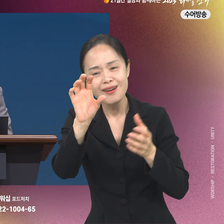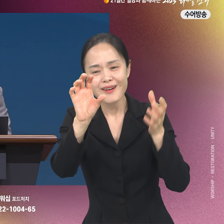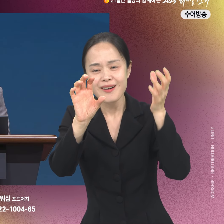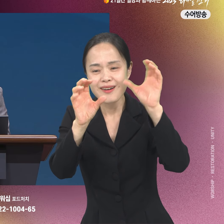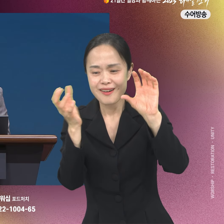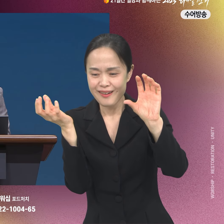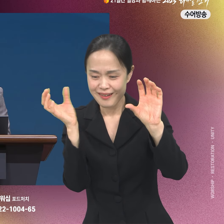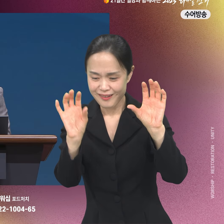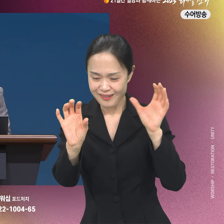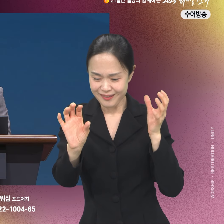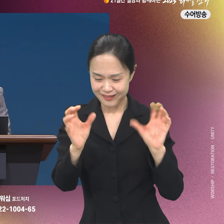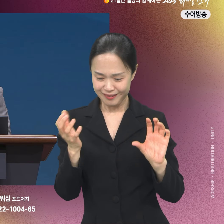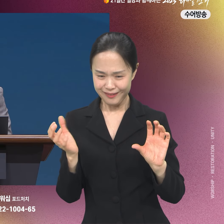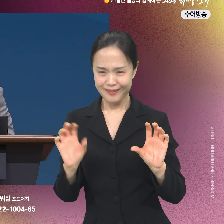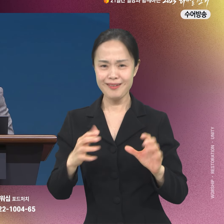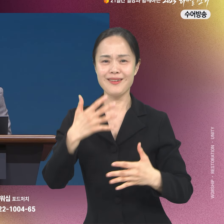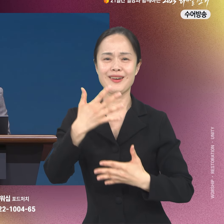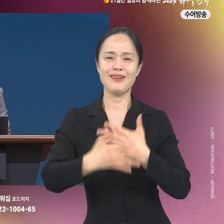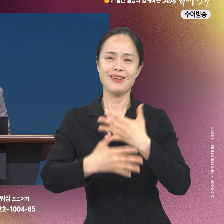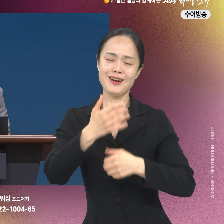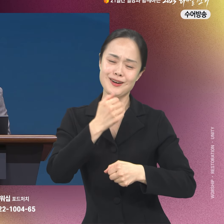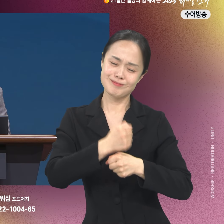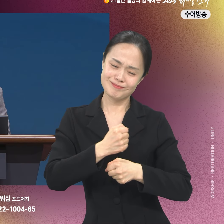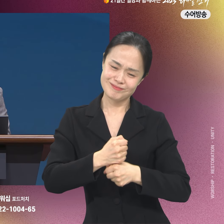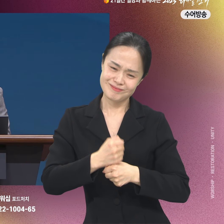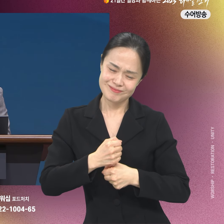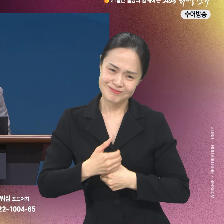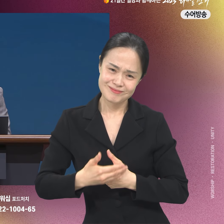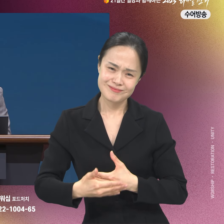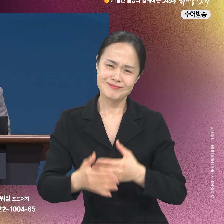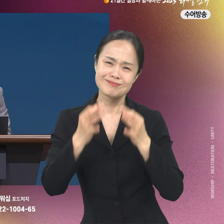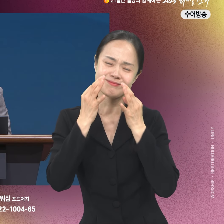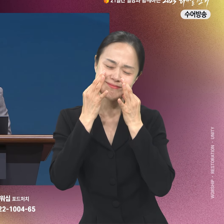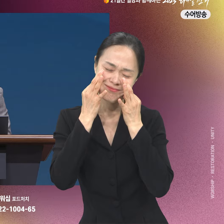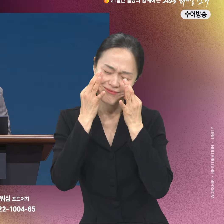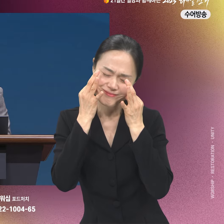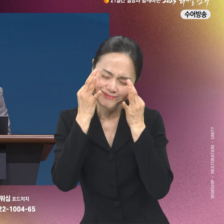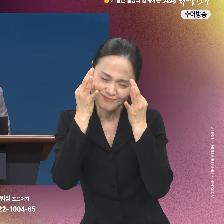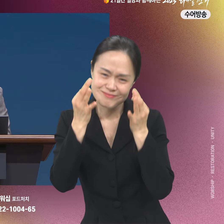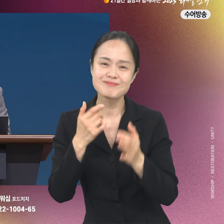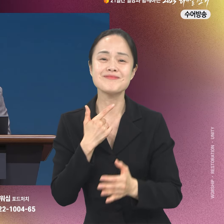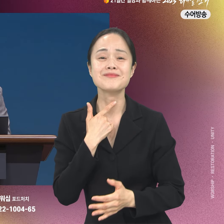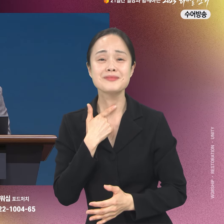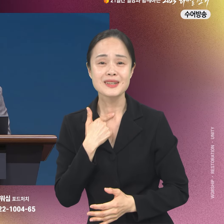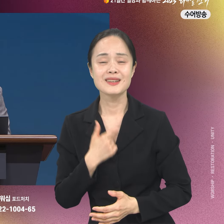복음의 중심 안에서 이야기를 전달하려는 노력을 정말 많이 했습니다.